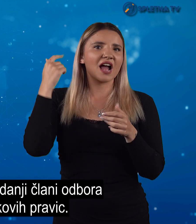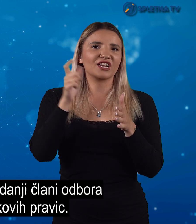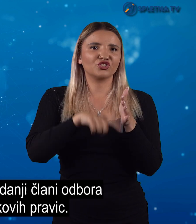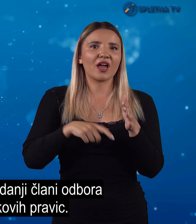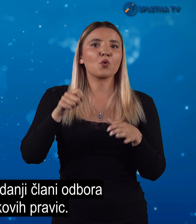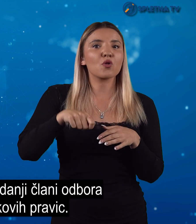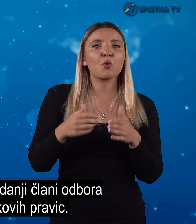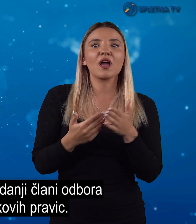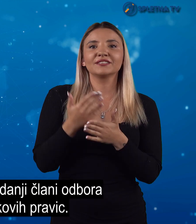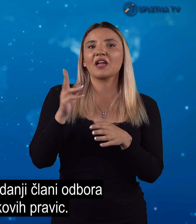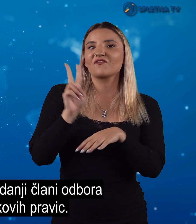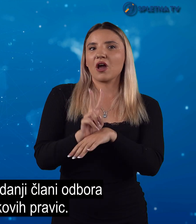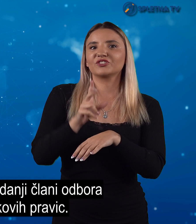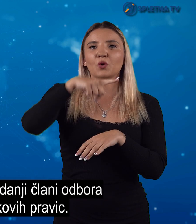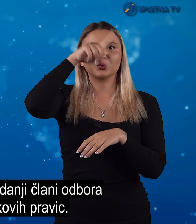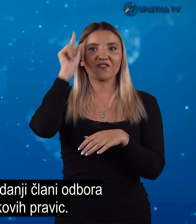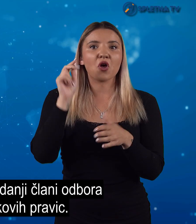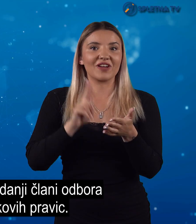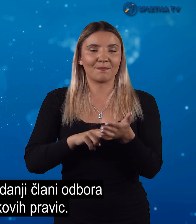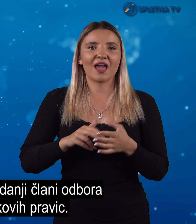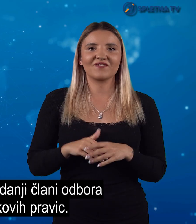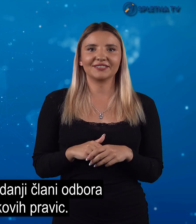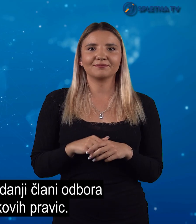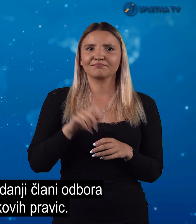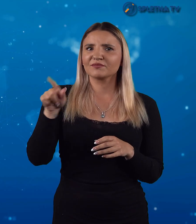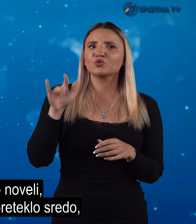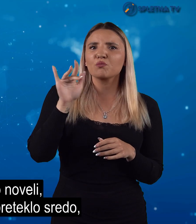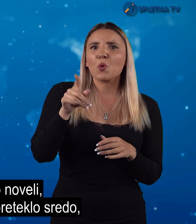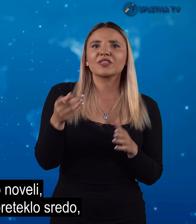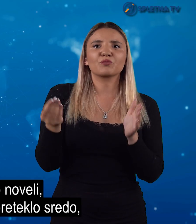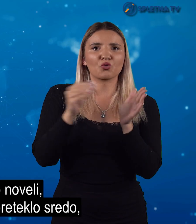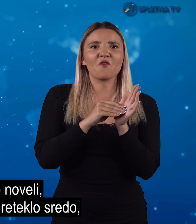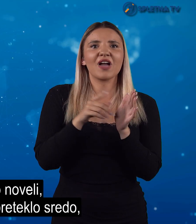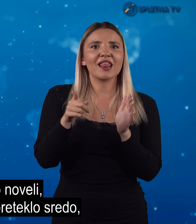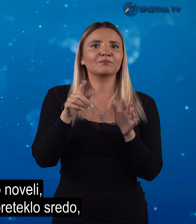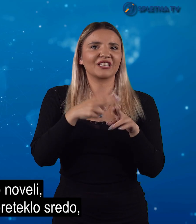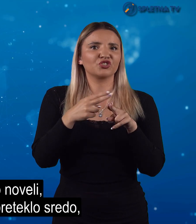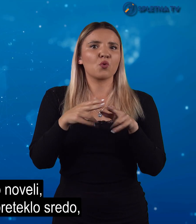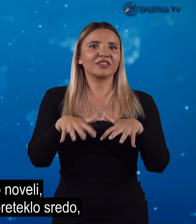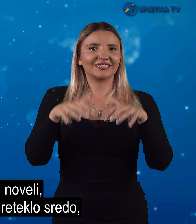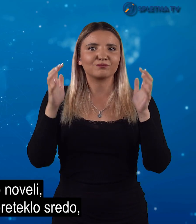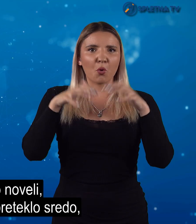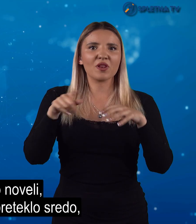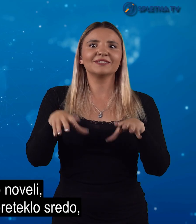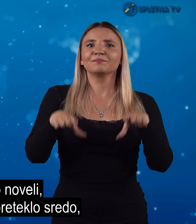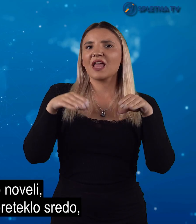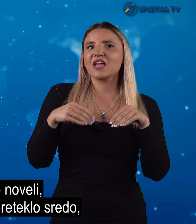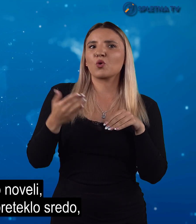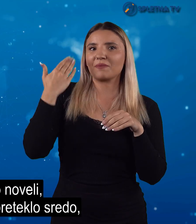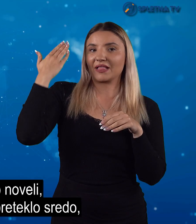sprožili nekdanji člani Odbora za varstvo človekovih pravic. Nasprotujejo noveli, ki jo je državni zbor sprejel